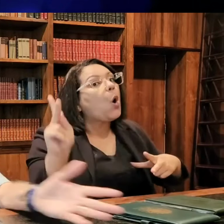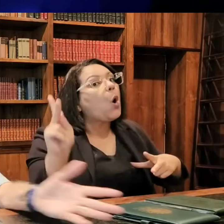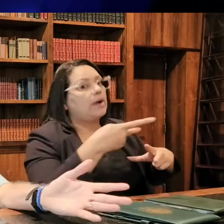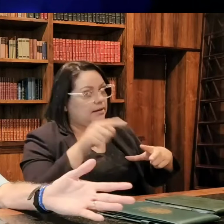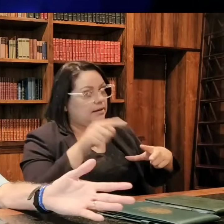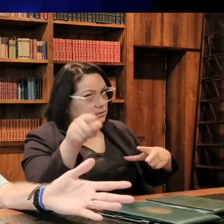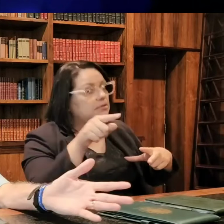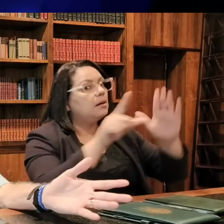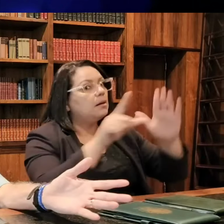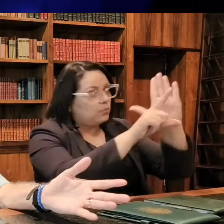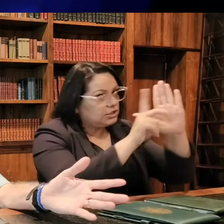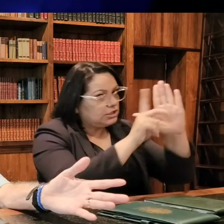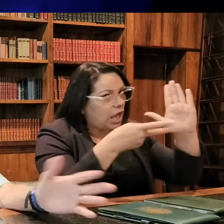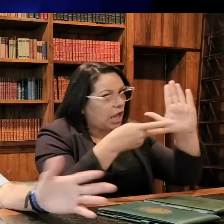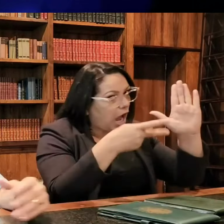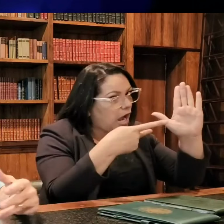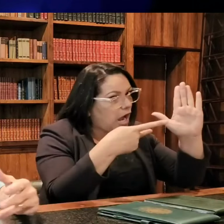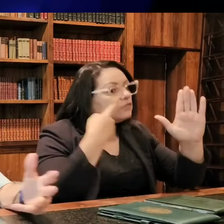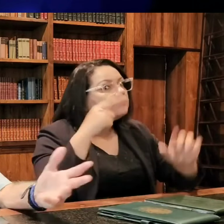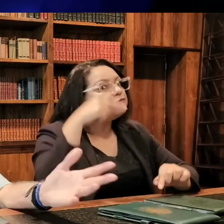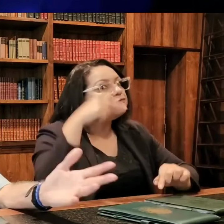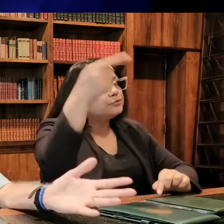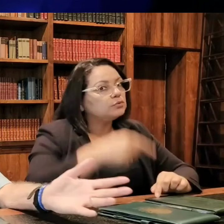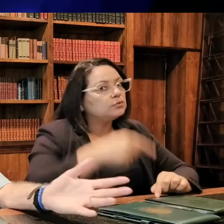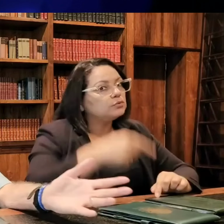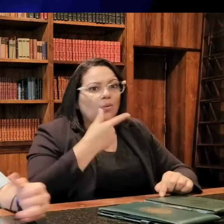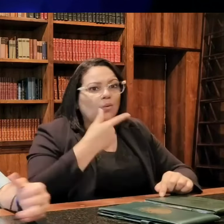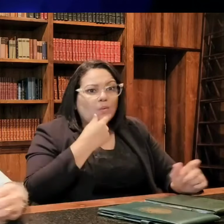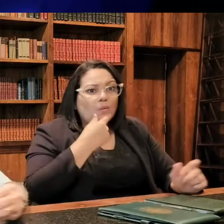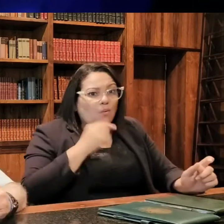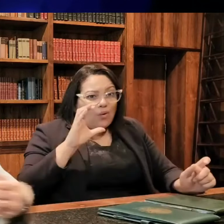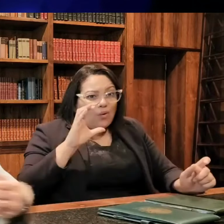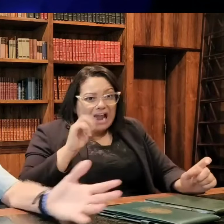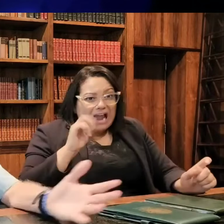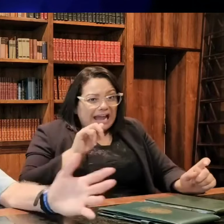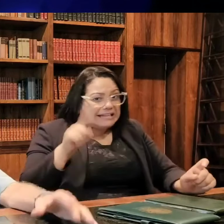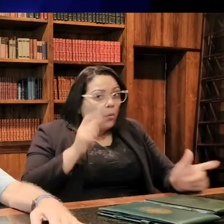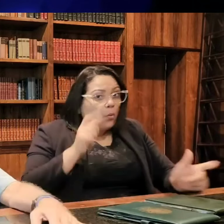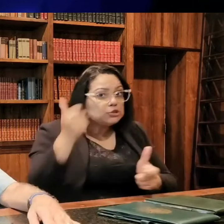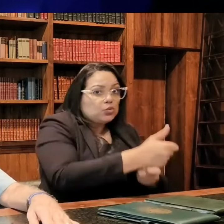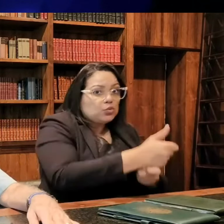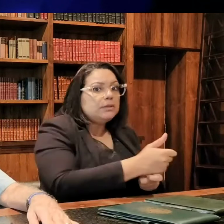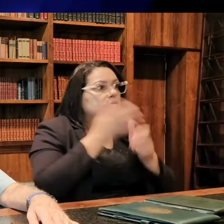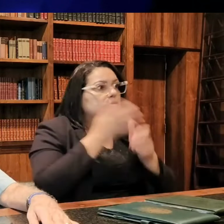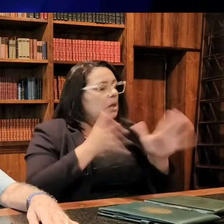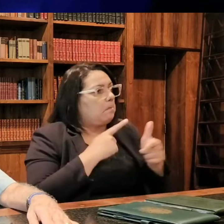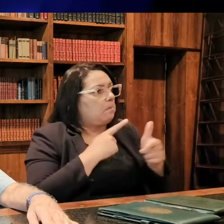muito parecido, né? Alguém com os áudios está colocando aí, também ninguém sabe a veracidade, né?